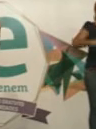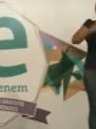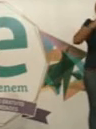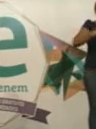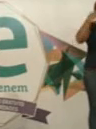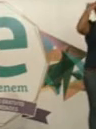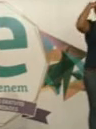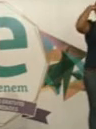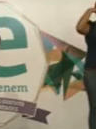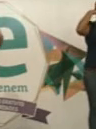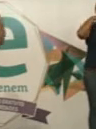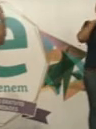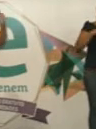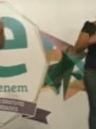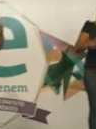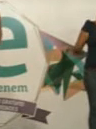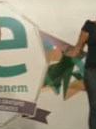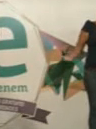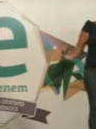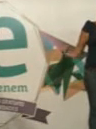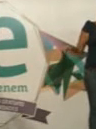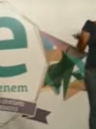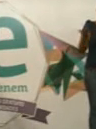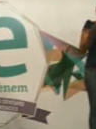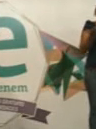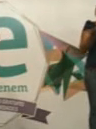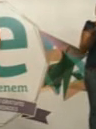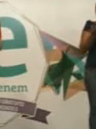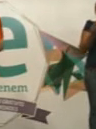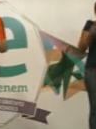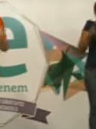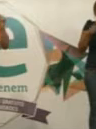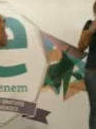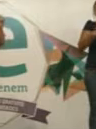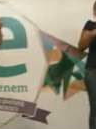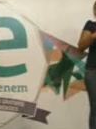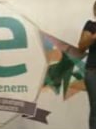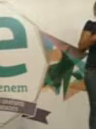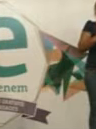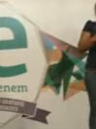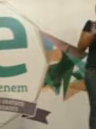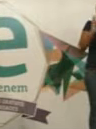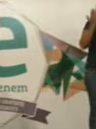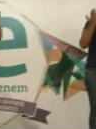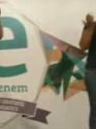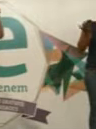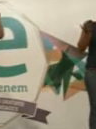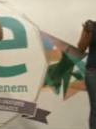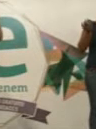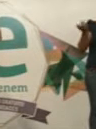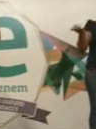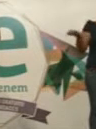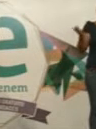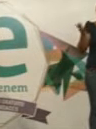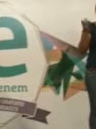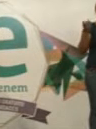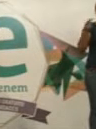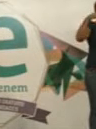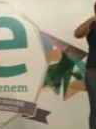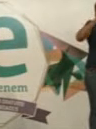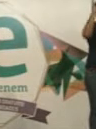arroz derreteu, né? E até hoje o Fluminense é chamado de time pó de arroz, né? Por esse episódio desse jogador. Então era muito forte